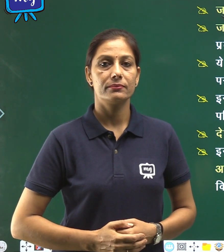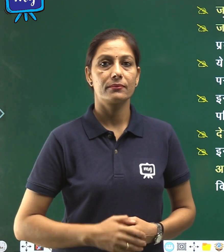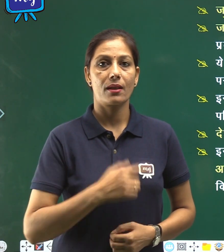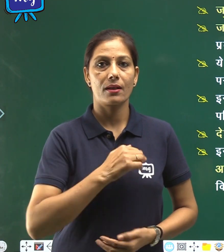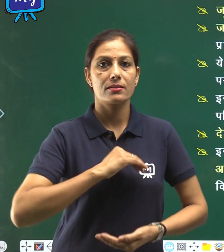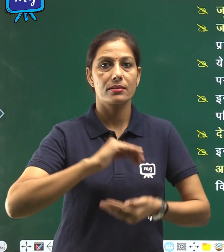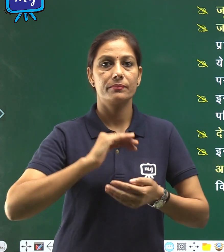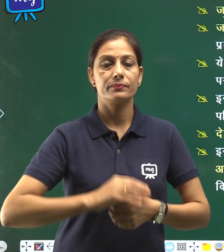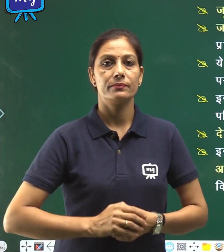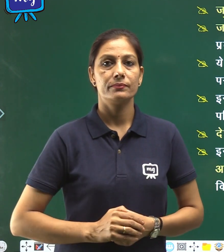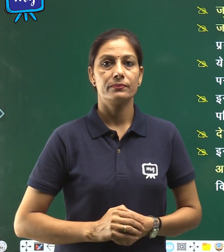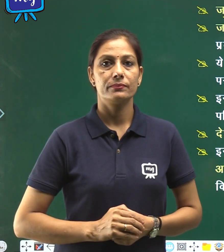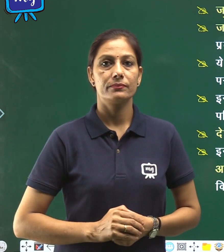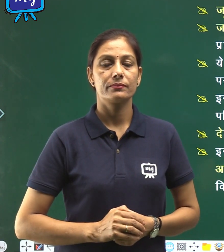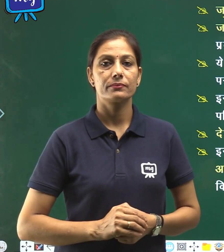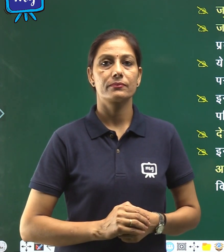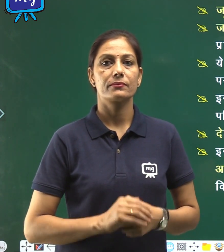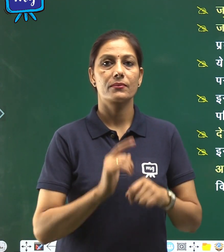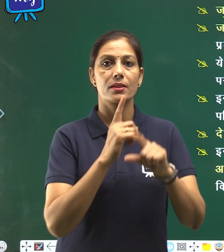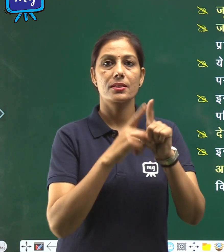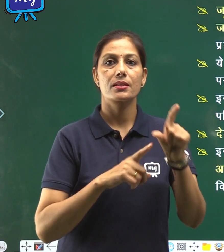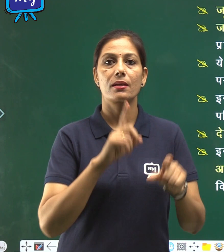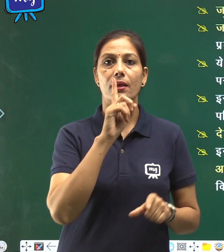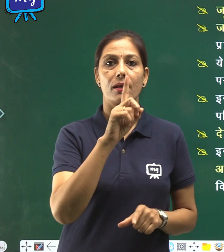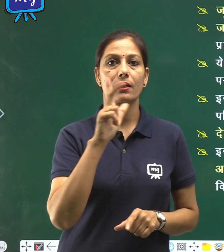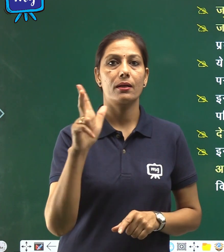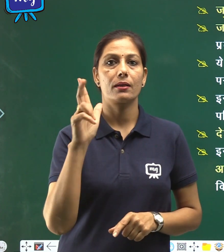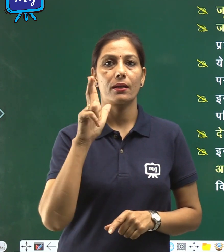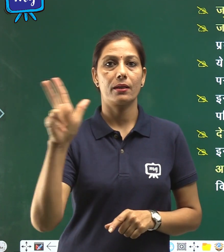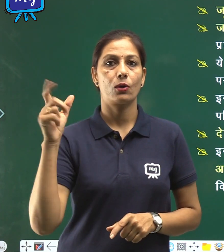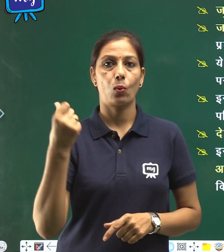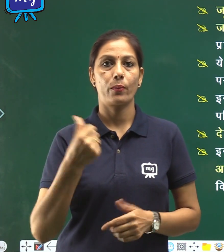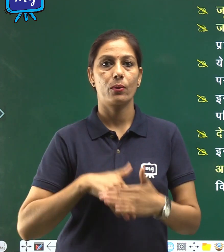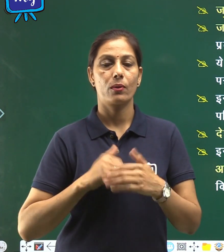इनका जन्म सन 1889 में हुआ।